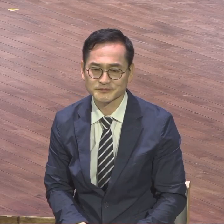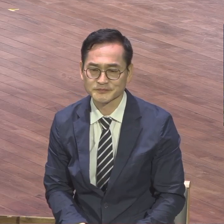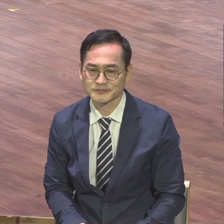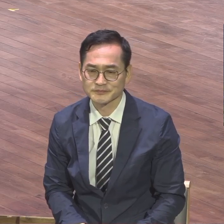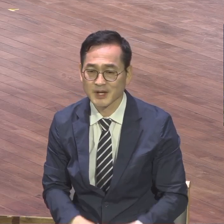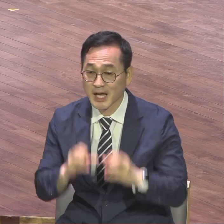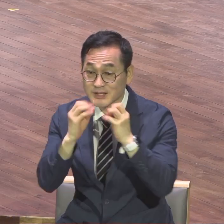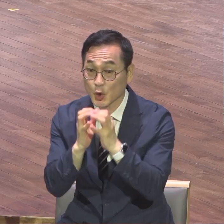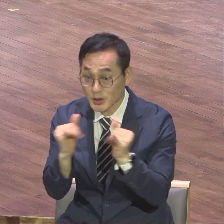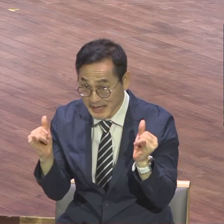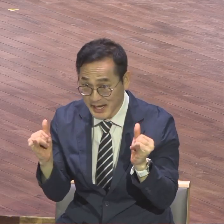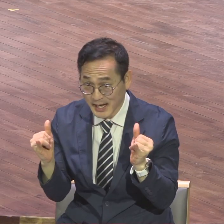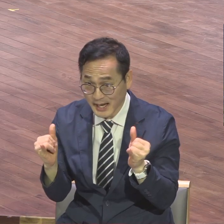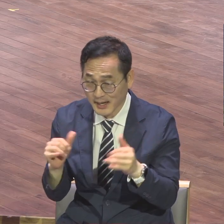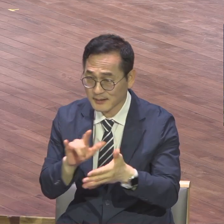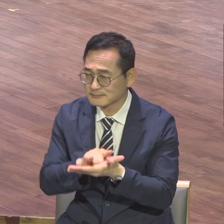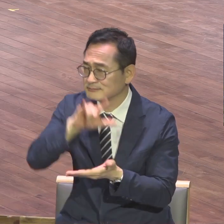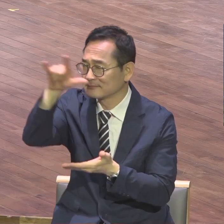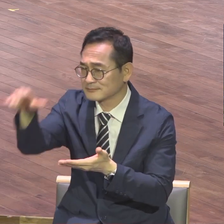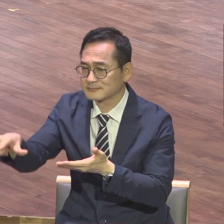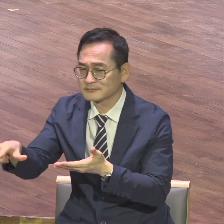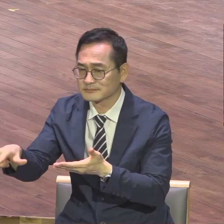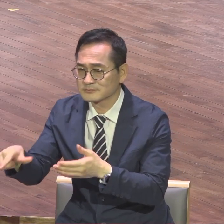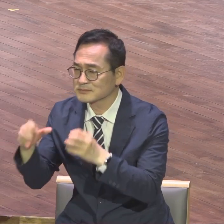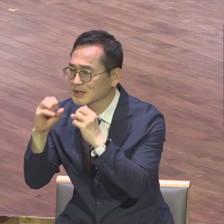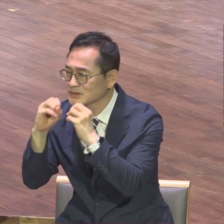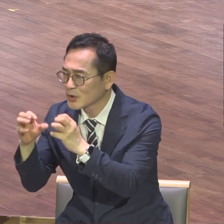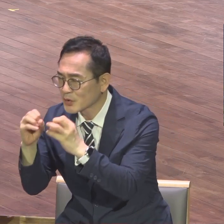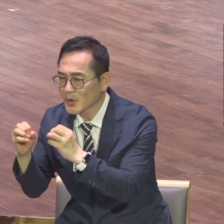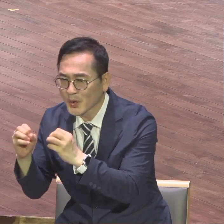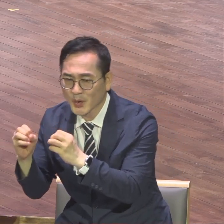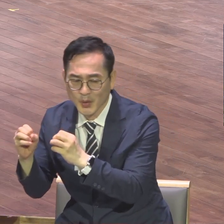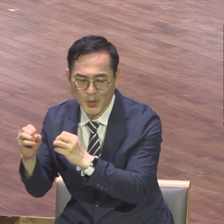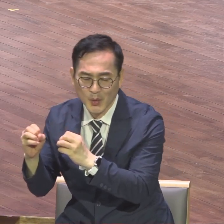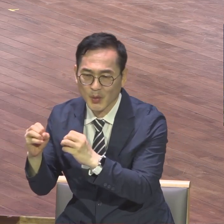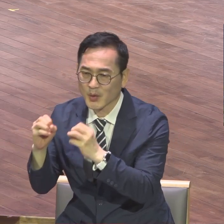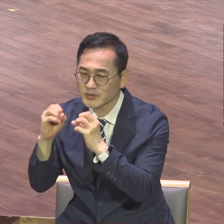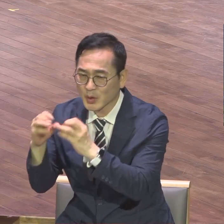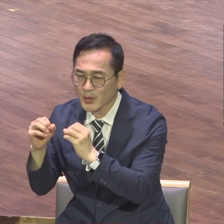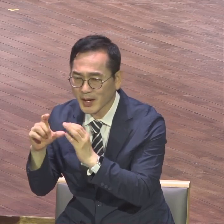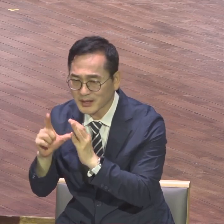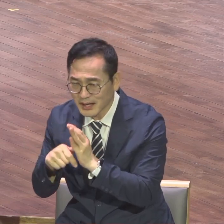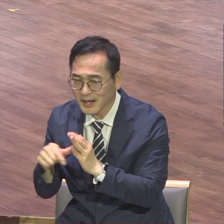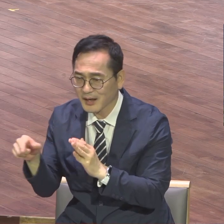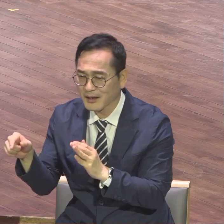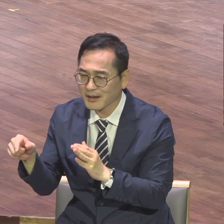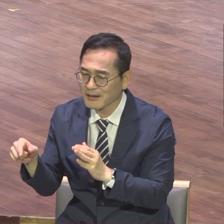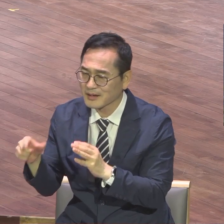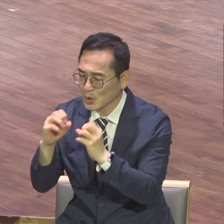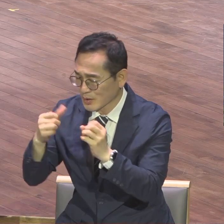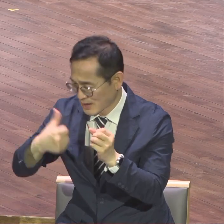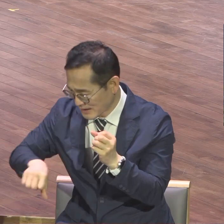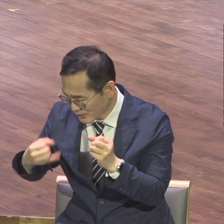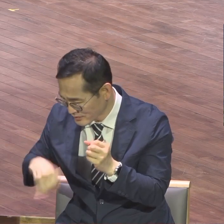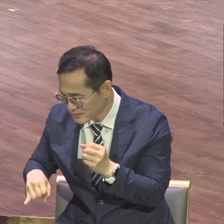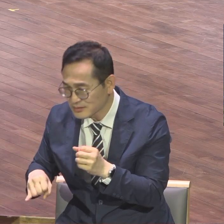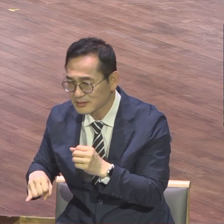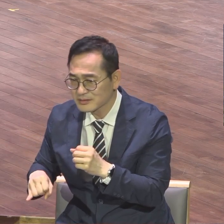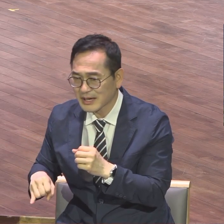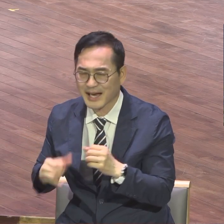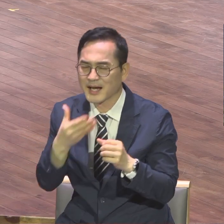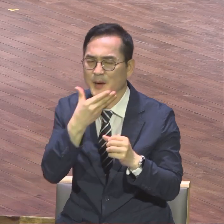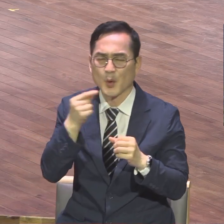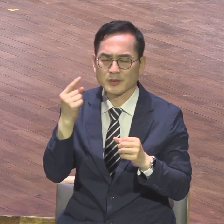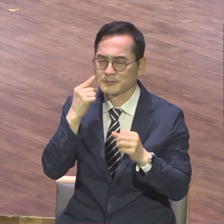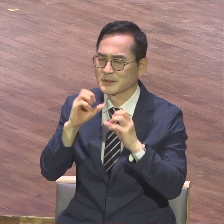선교사들이 왜 선교의 큰 열매를 못 맺고 제자가 안 세워지느냐? 말을 잘 못해요. 언어를 잘 못해요. 그 나라 말을.